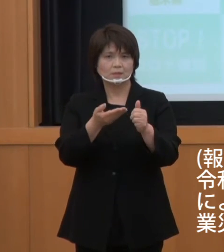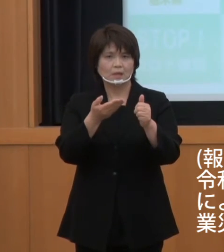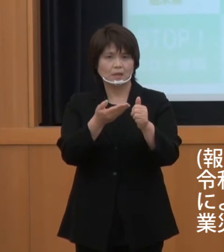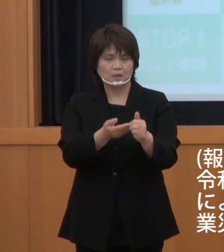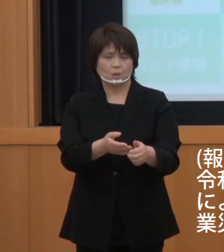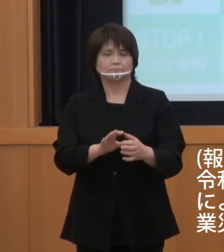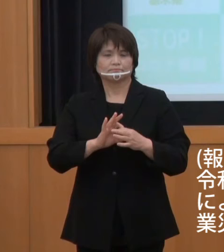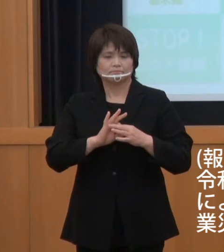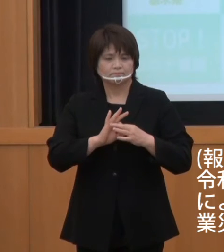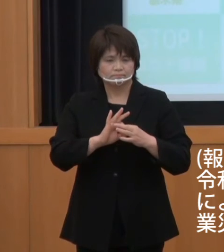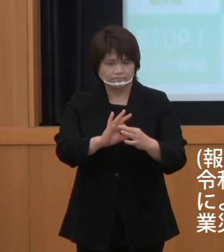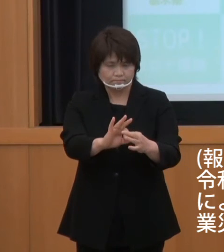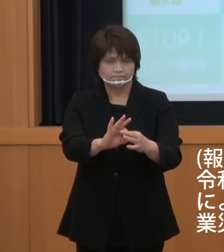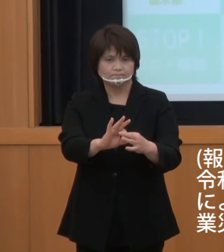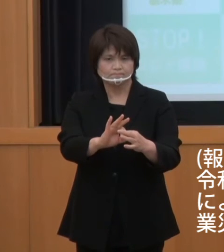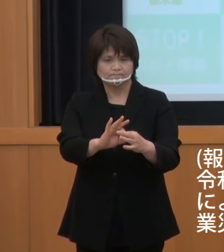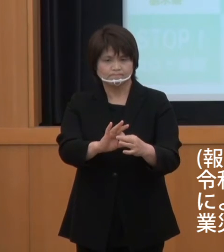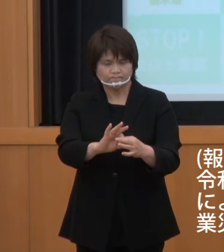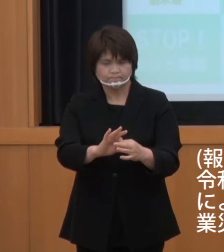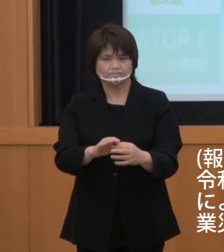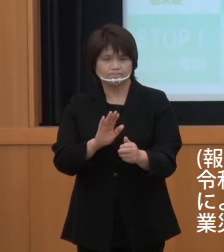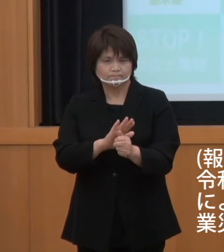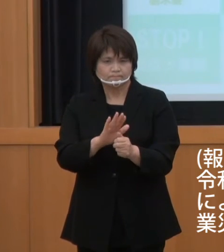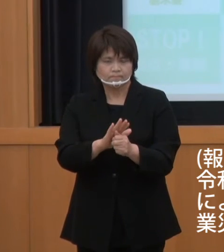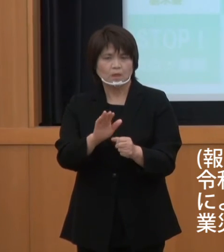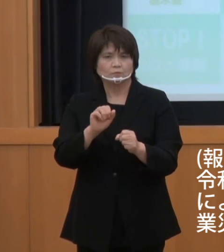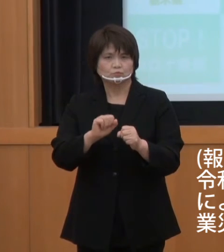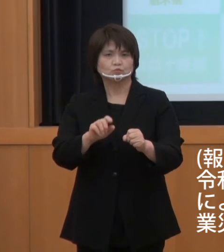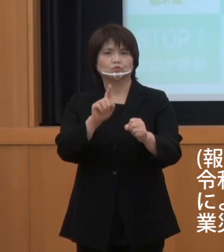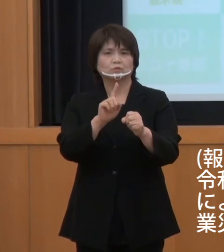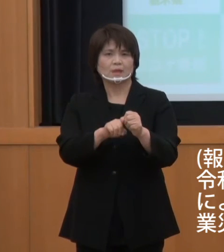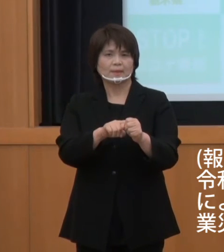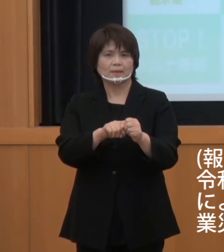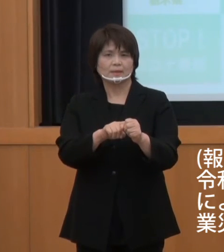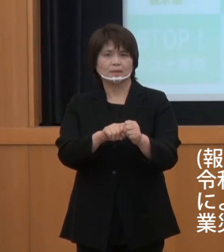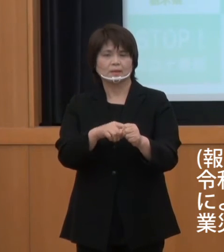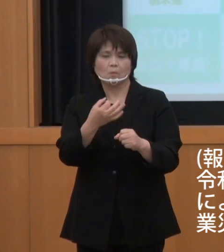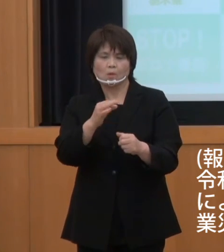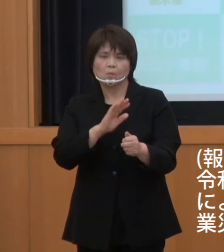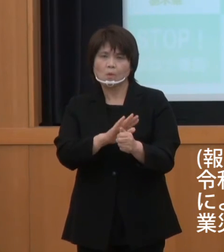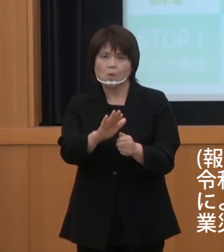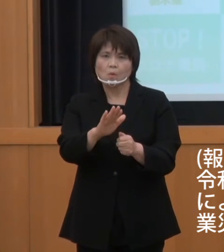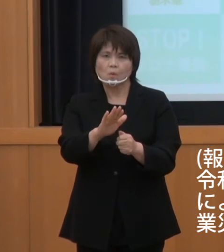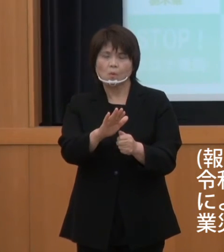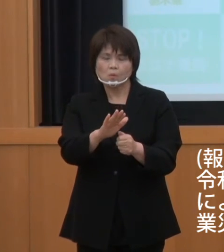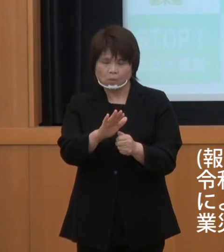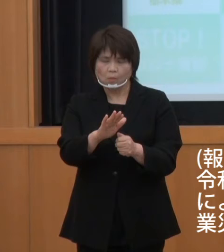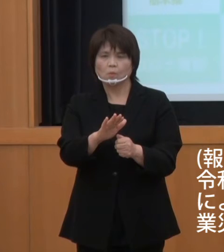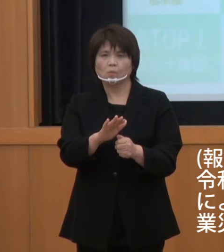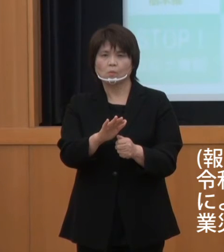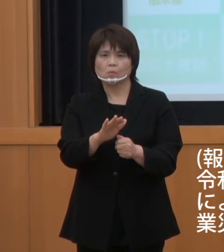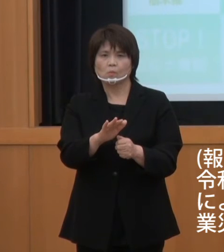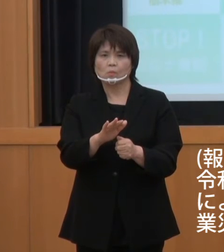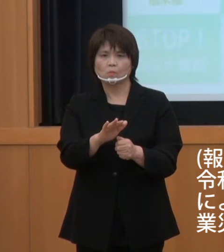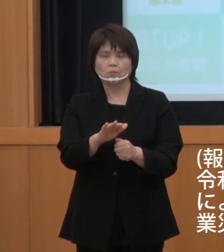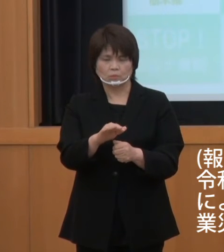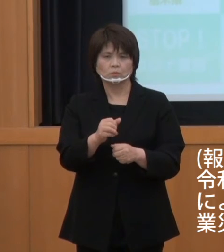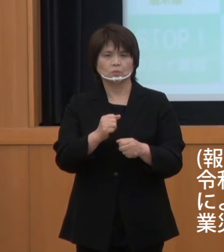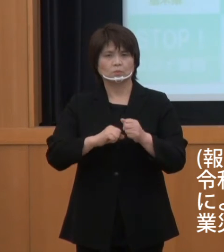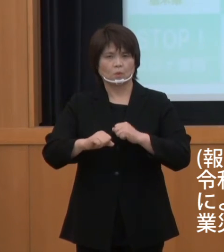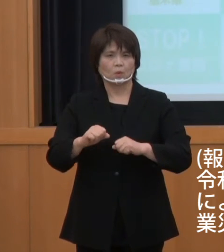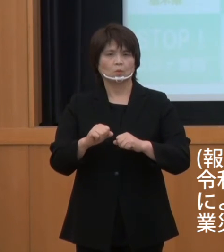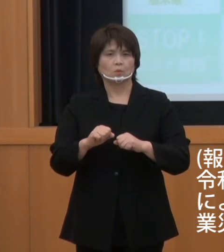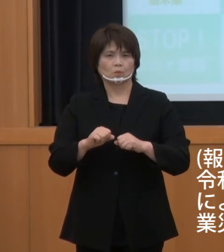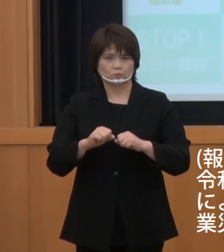増進するための助成や、経営の安定化に向けての資金融通などの措置を講じることとい